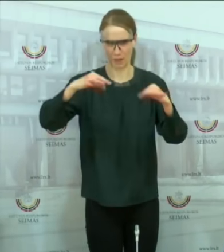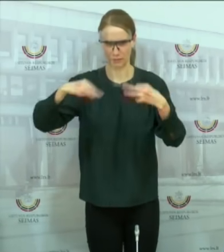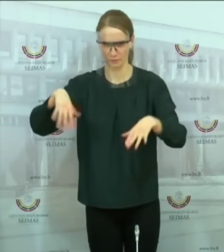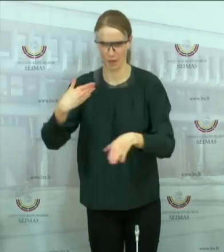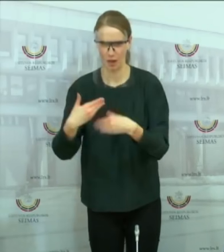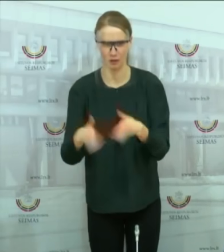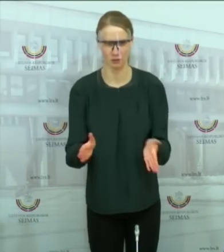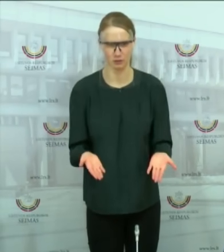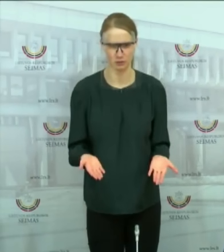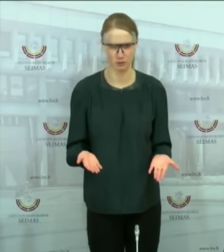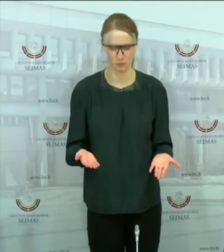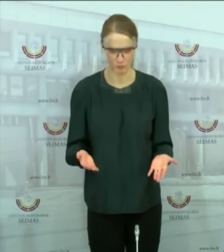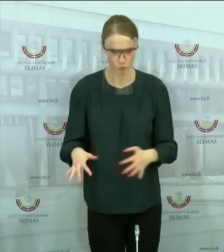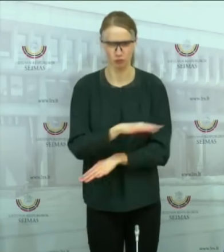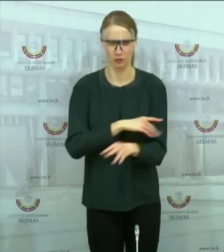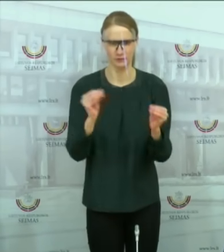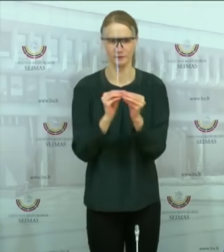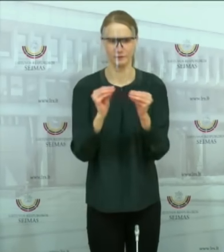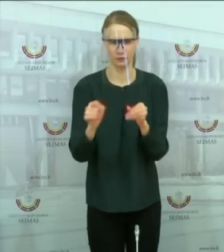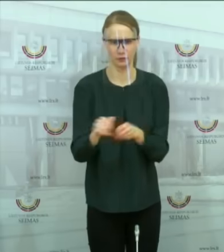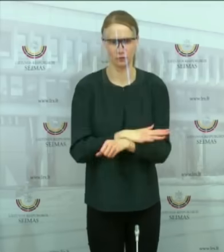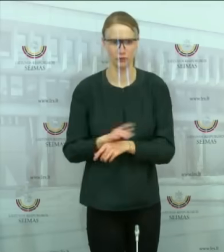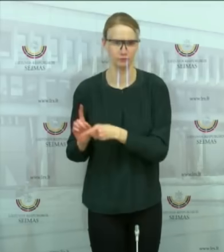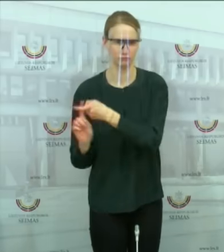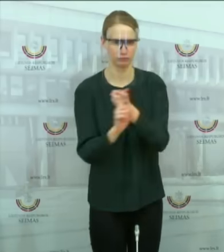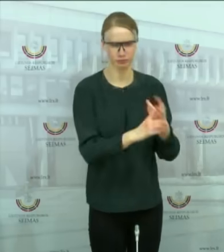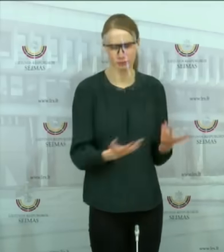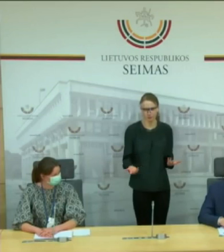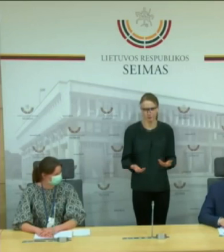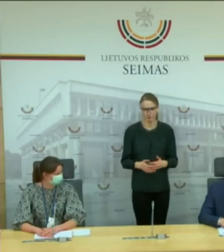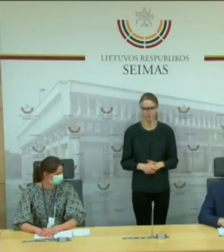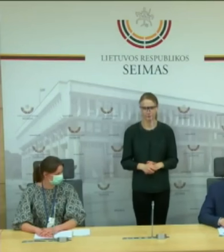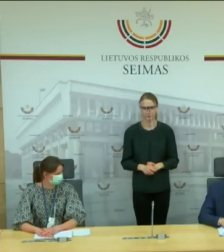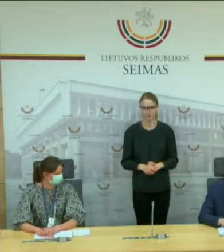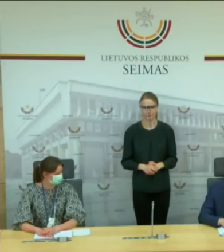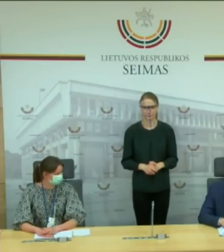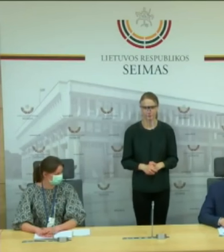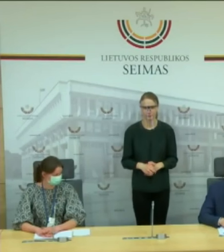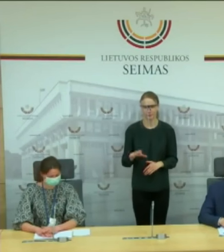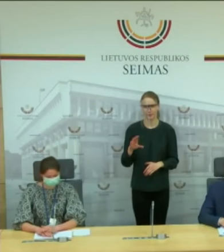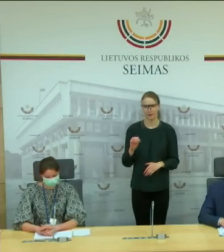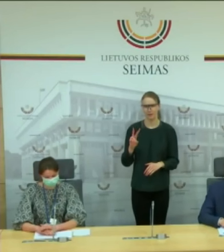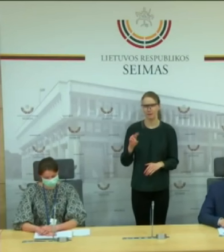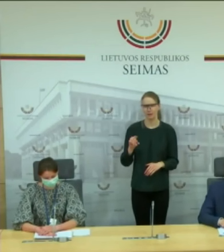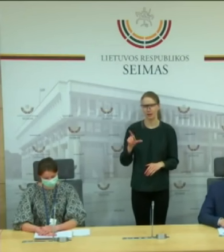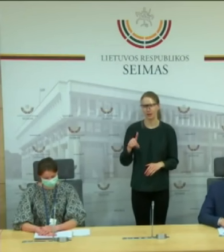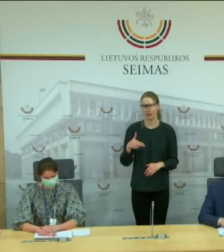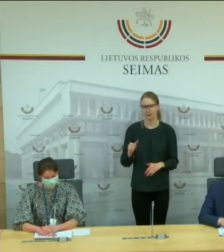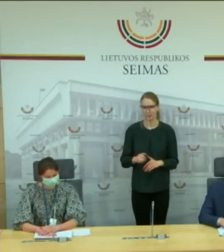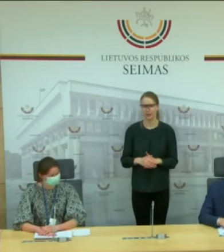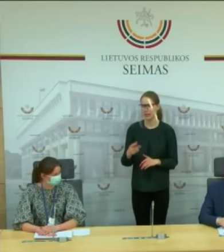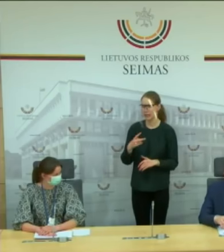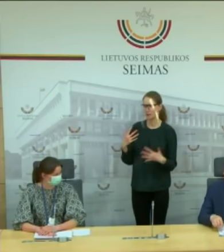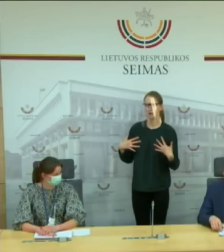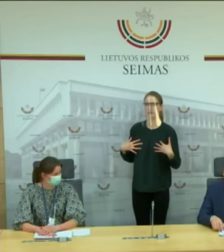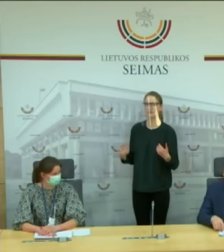tada situacija, jinai vėl taptų nebevaldoma tiesiog. Evelina Machova, Lietuvos sveikata